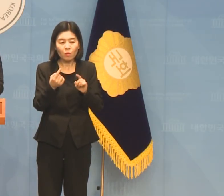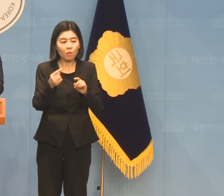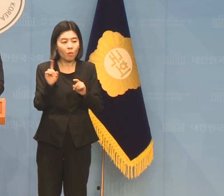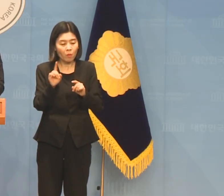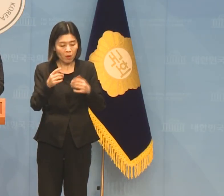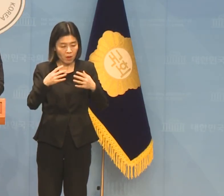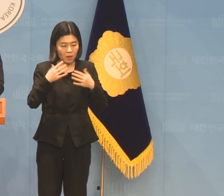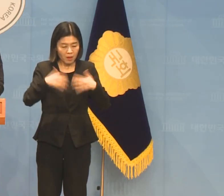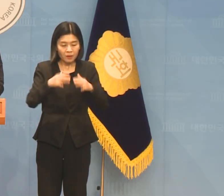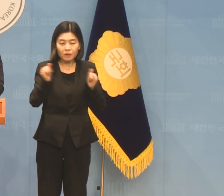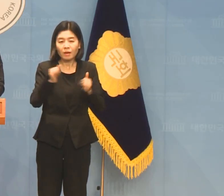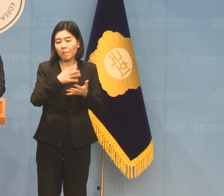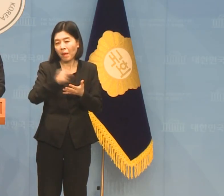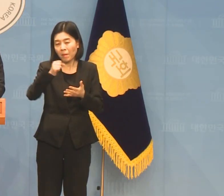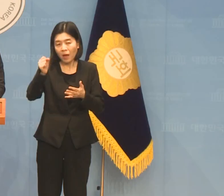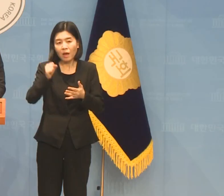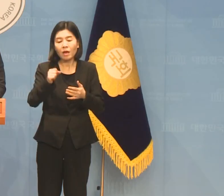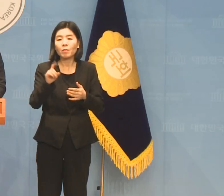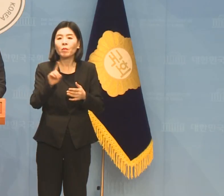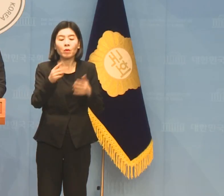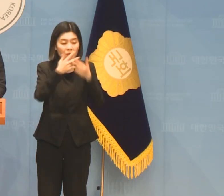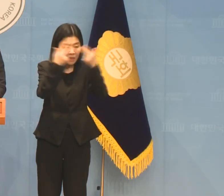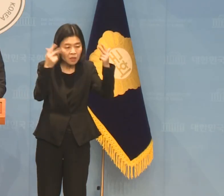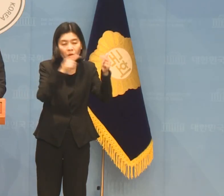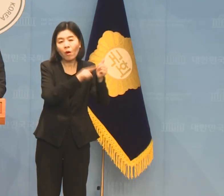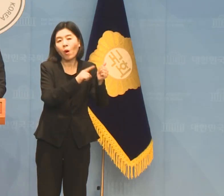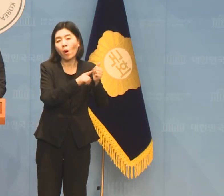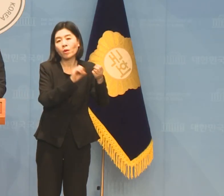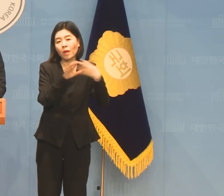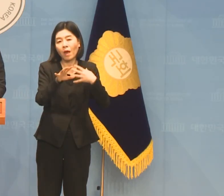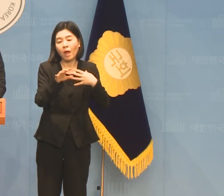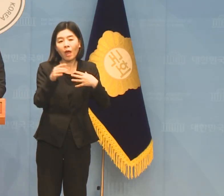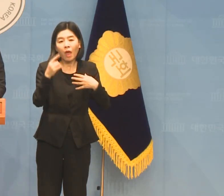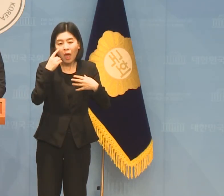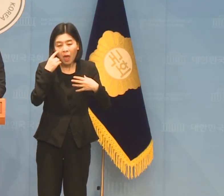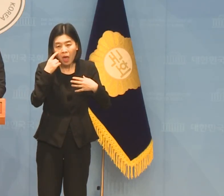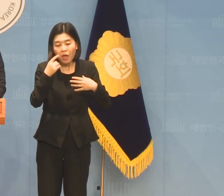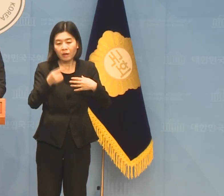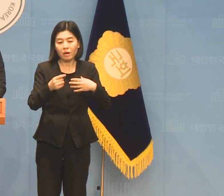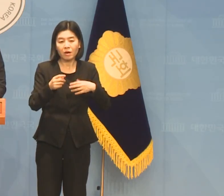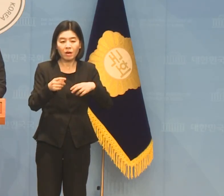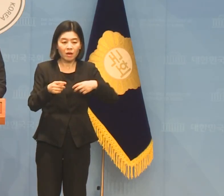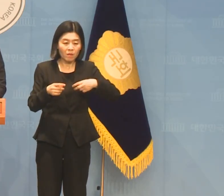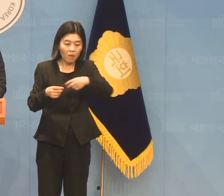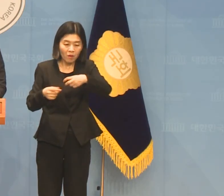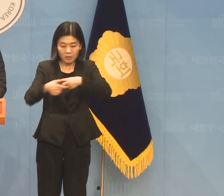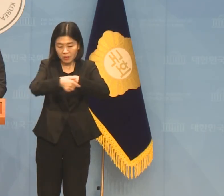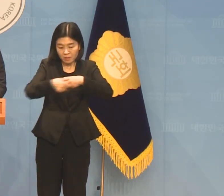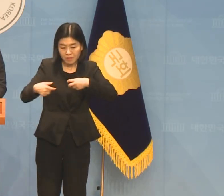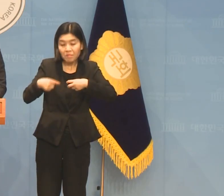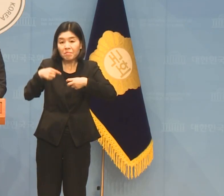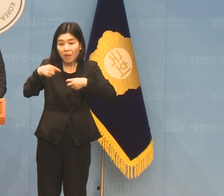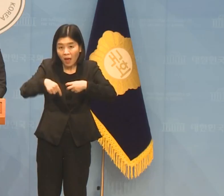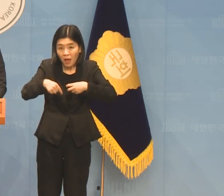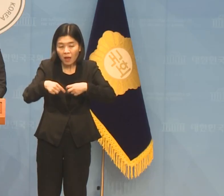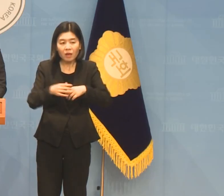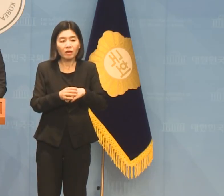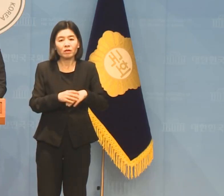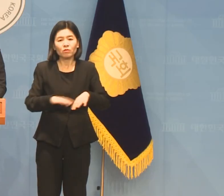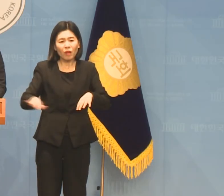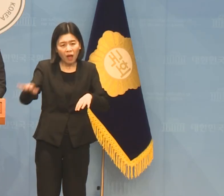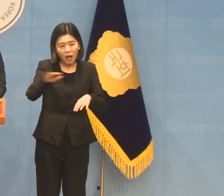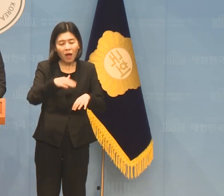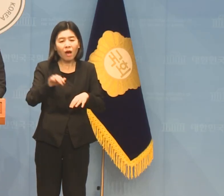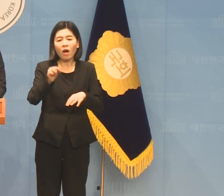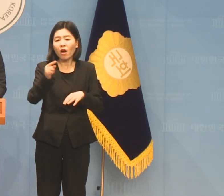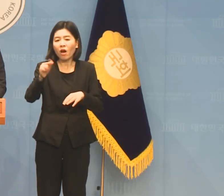내용과 함께 이재명은 응답하라라고 게시함으로써 불출동 다수인이 이재명 후보와